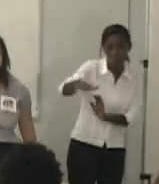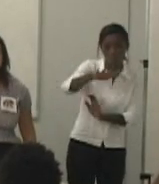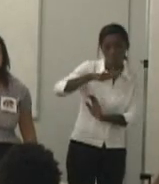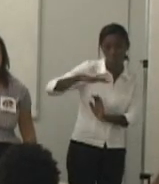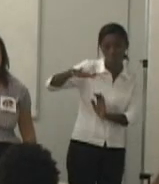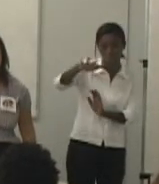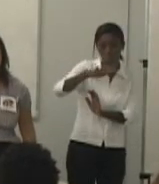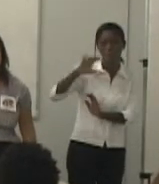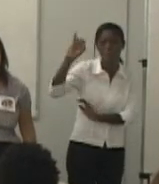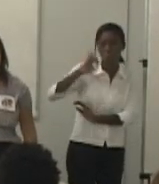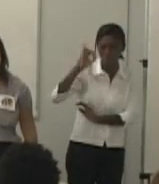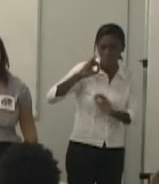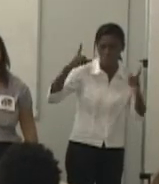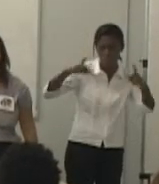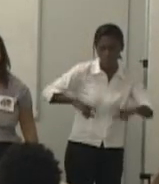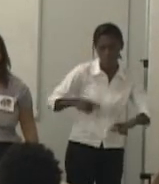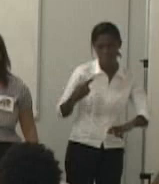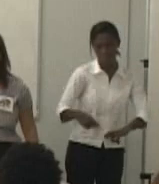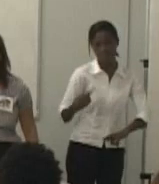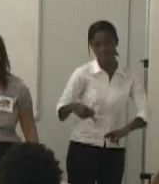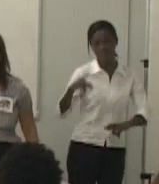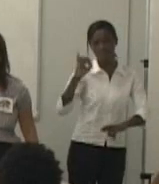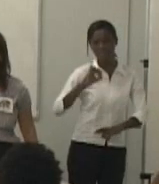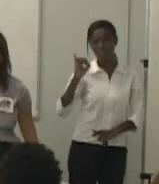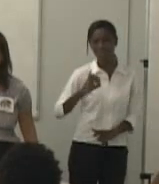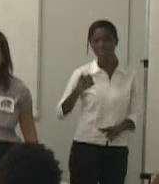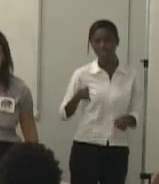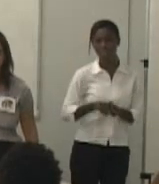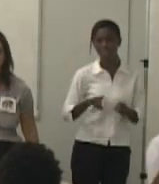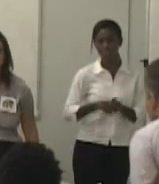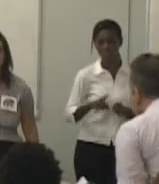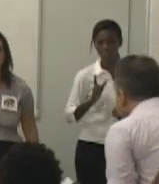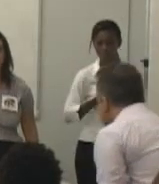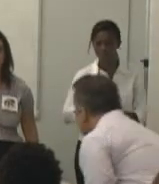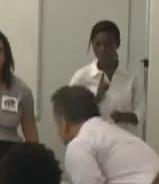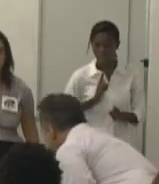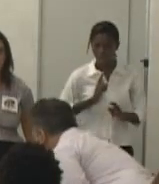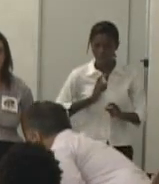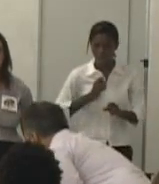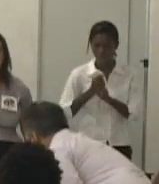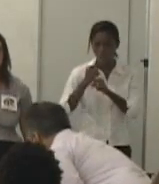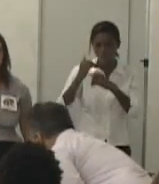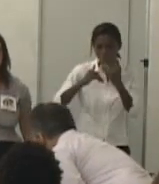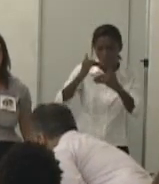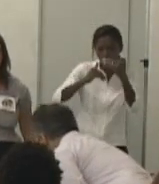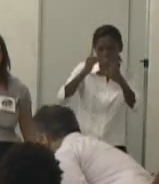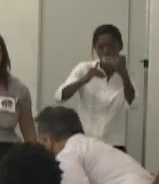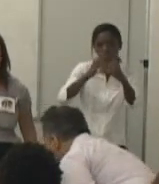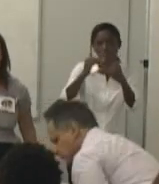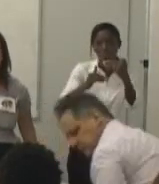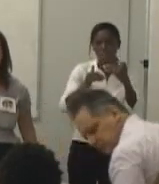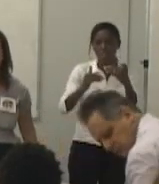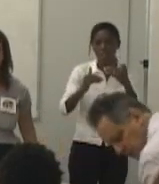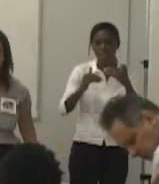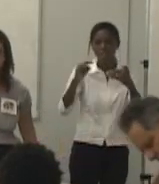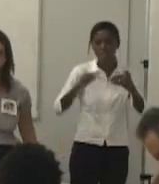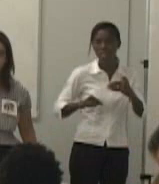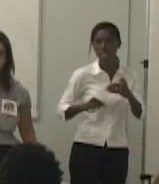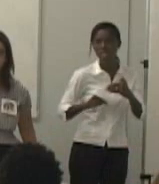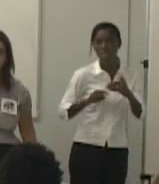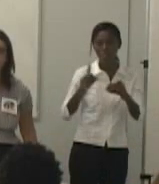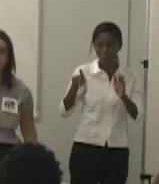importantes pra região tem uma base sólida na sua construção que é a base num Instituto de Ensino